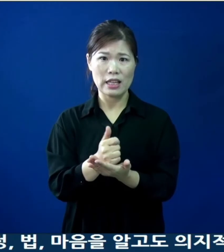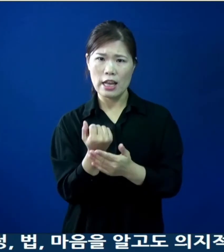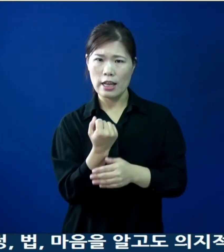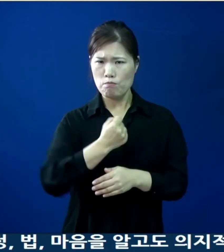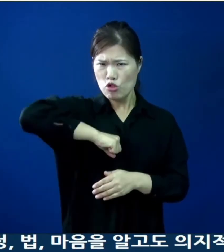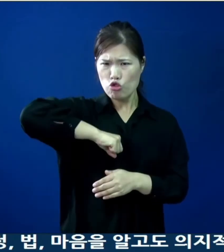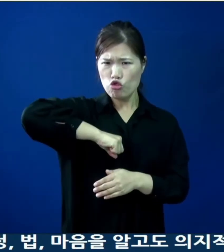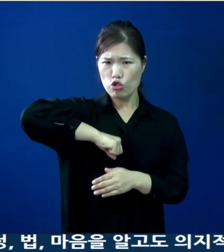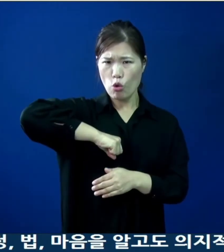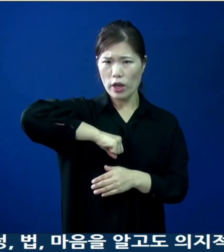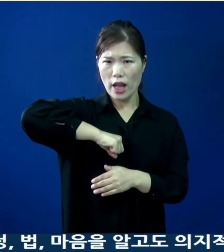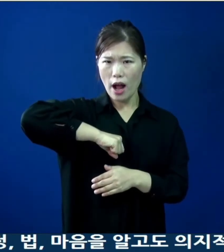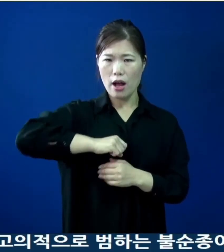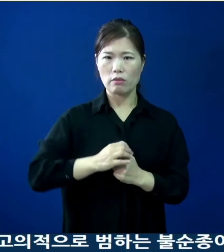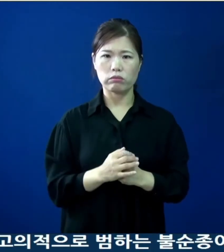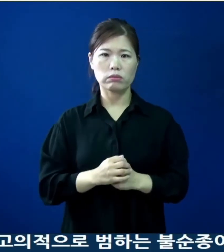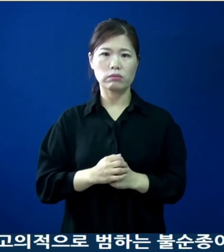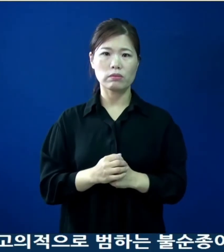불순종이다.